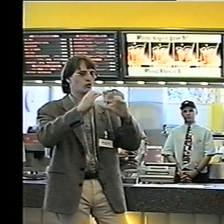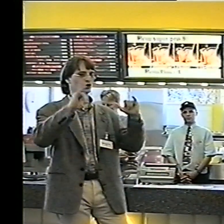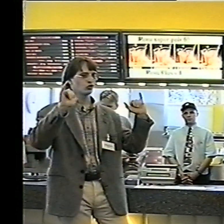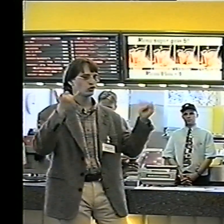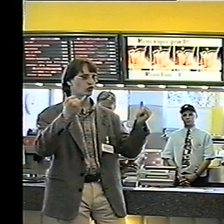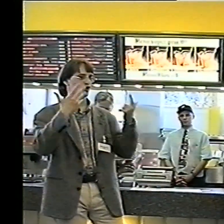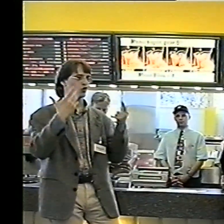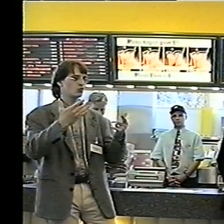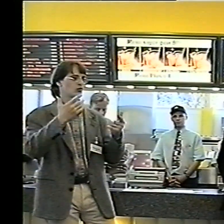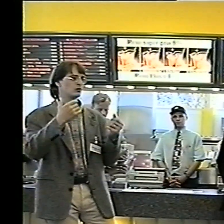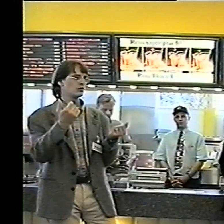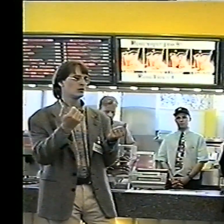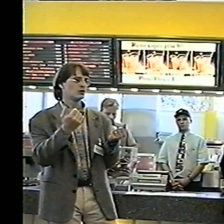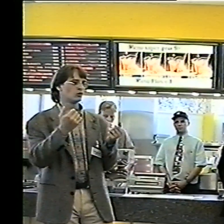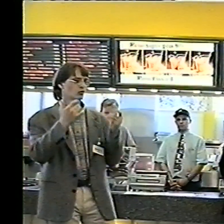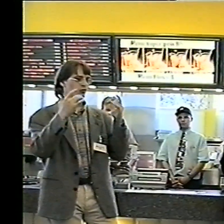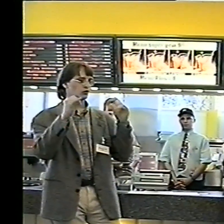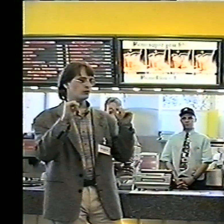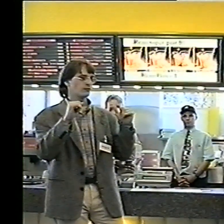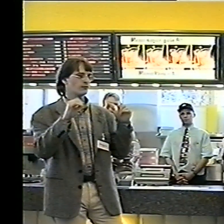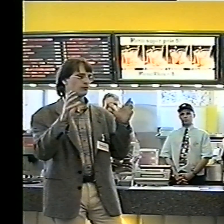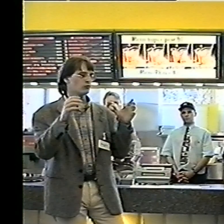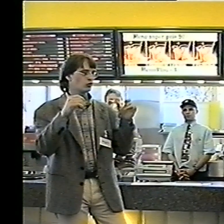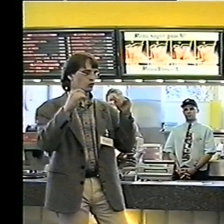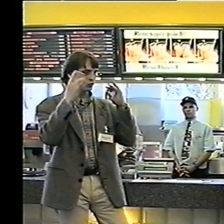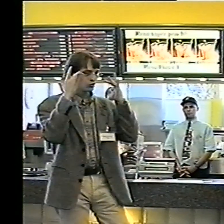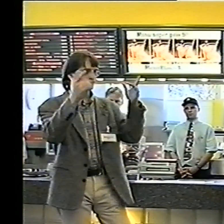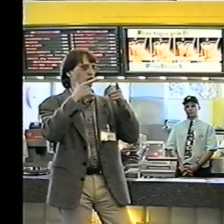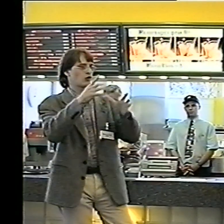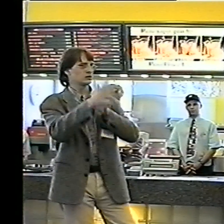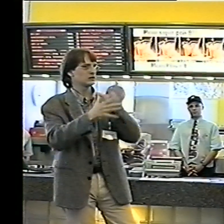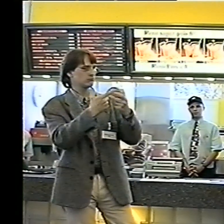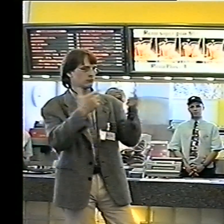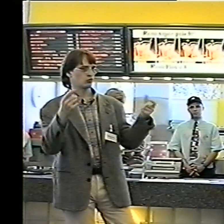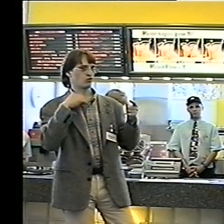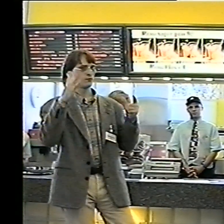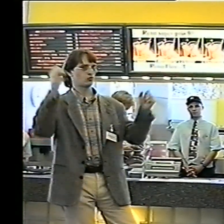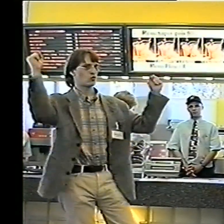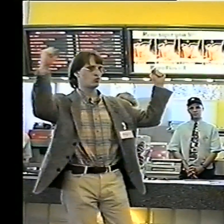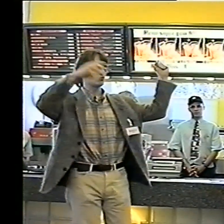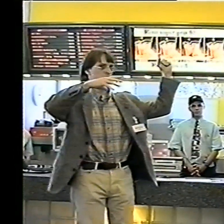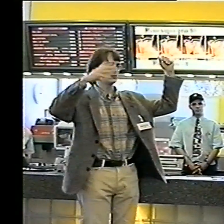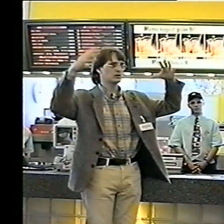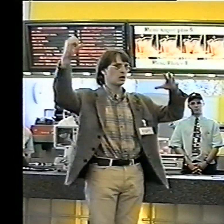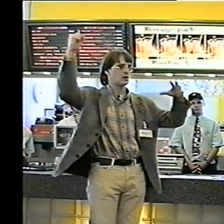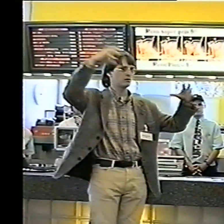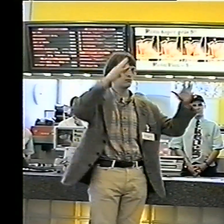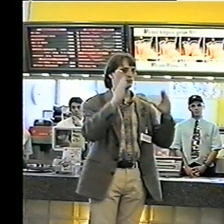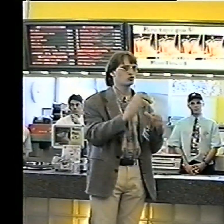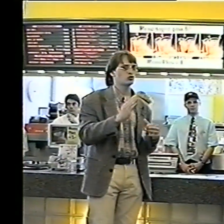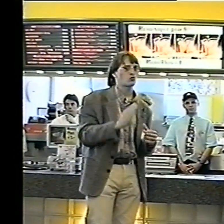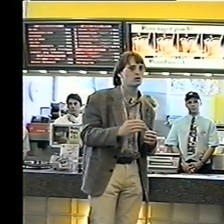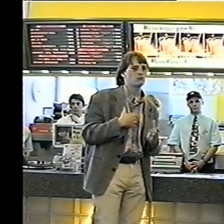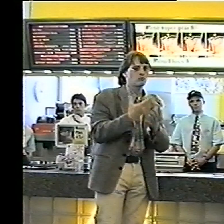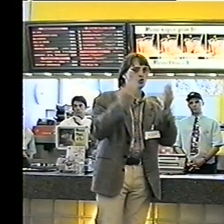Alors, quand les sourds sortent, prennent l'air dehors, ou... Bon, ils ont leur langue des signes, et